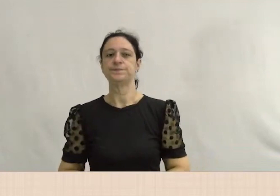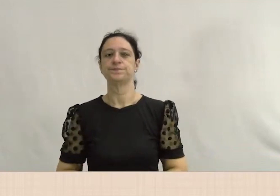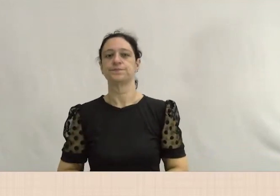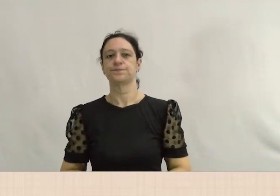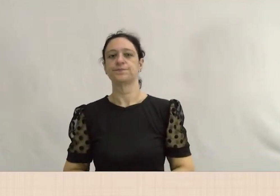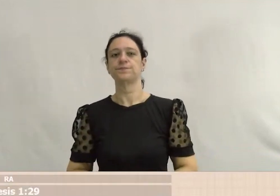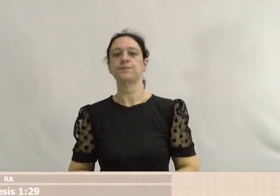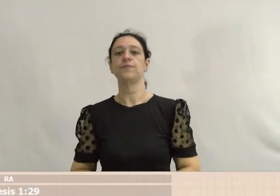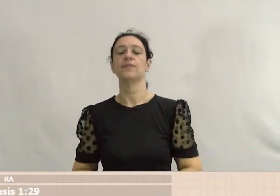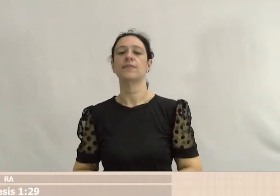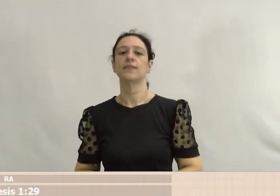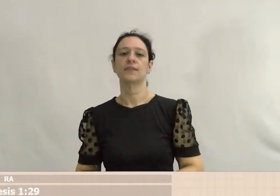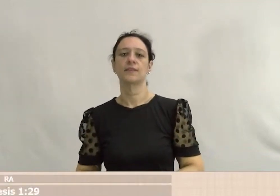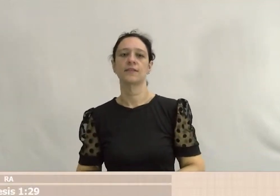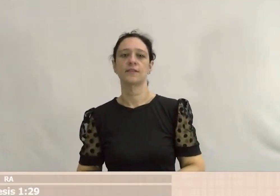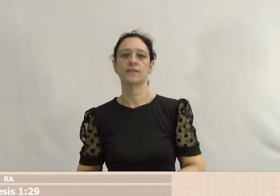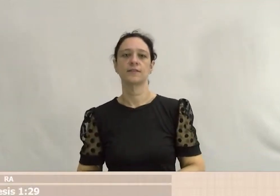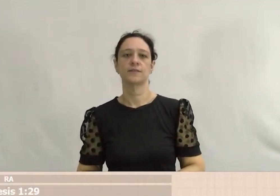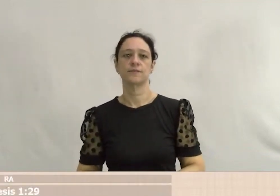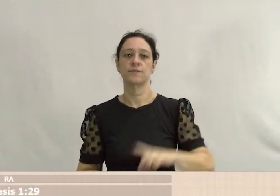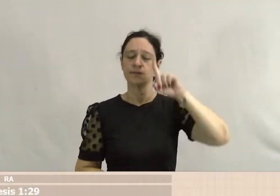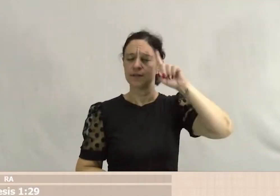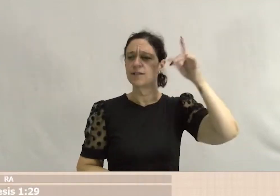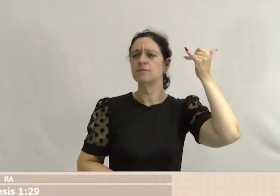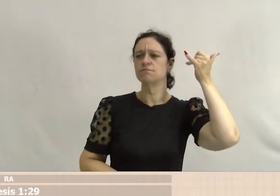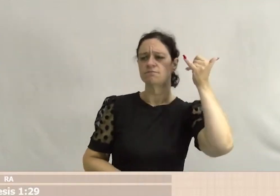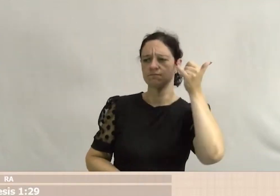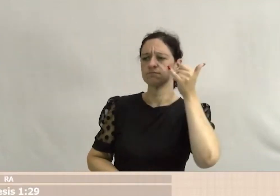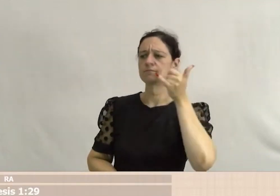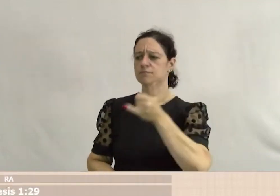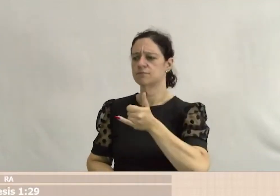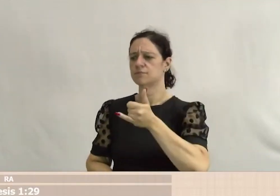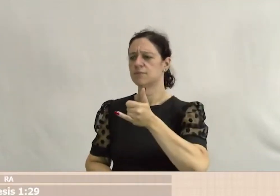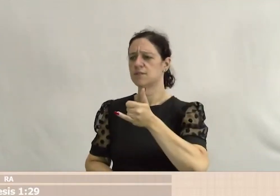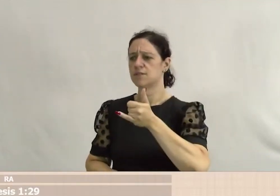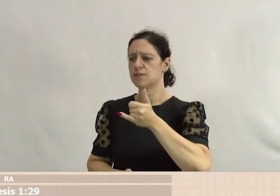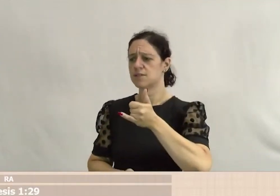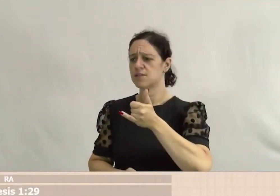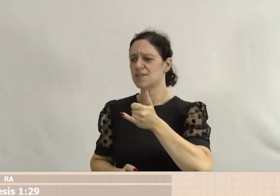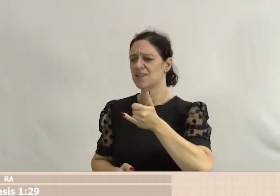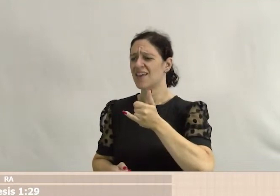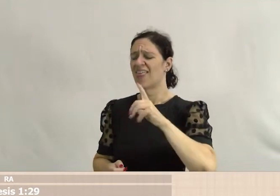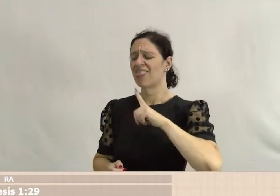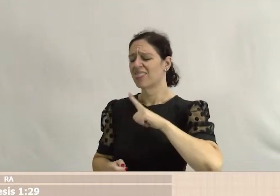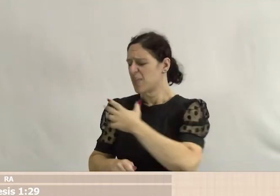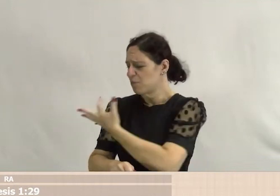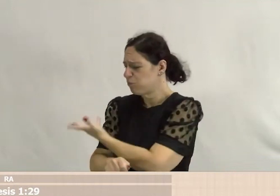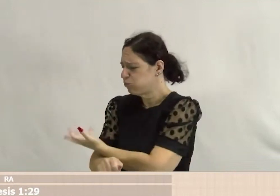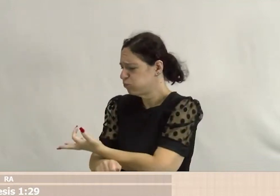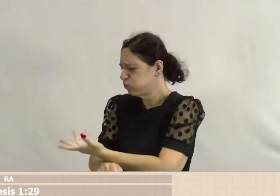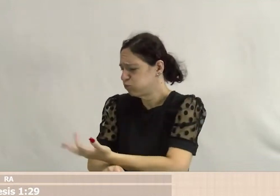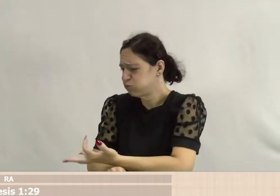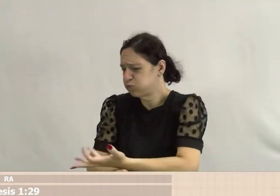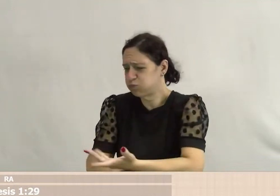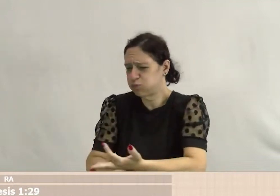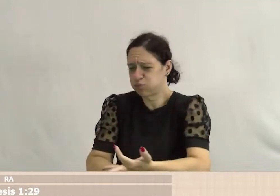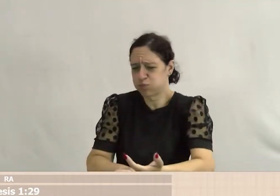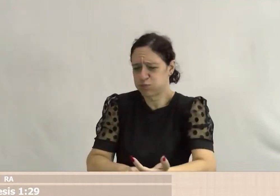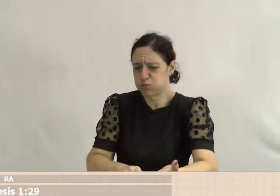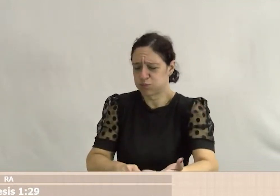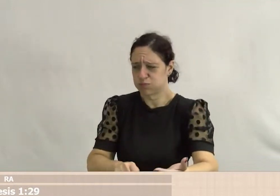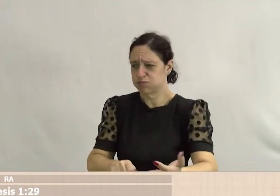E disse Deus ainda: eis que vos tenho dado todas as ervas que dão semente, e se acham